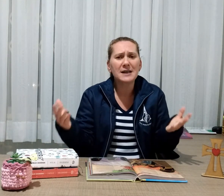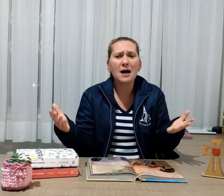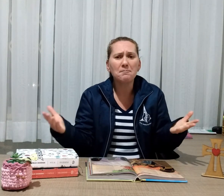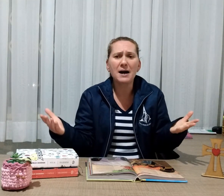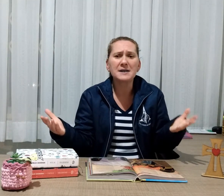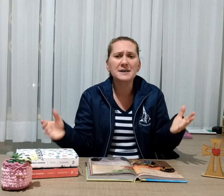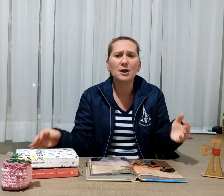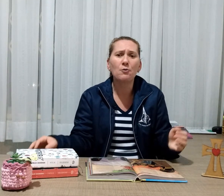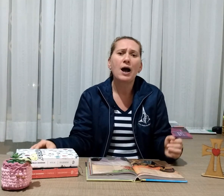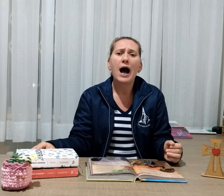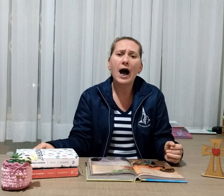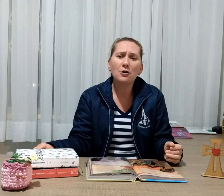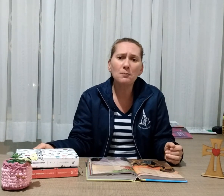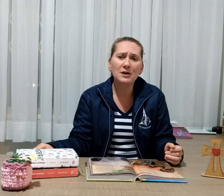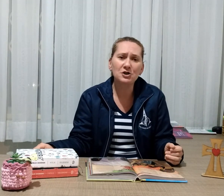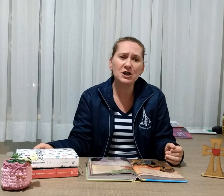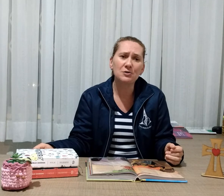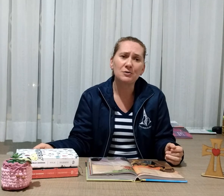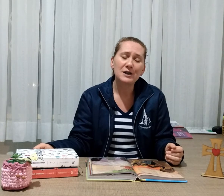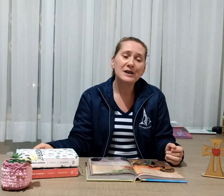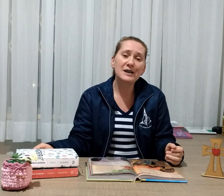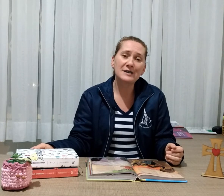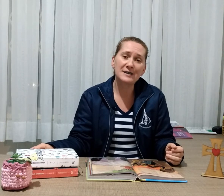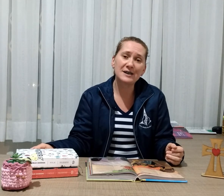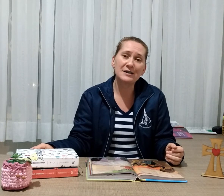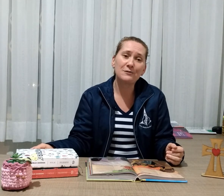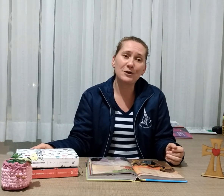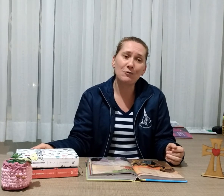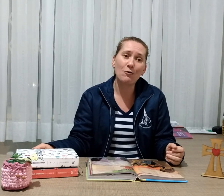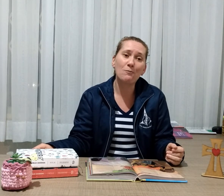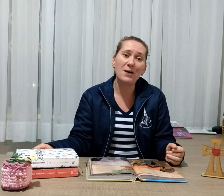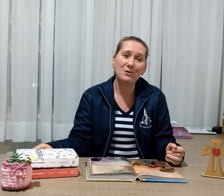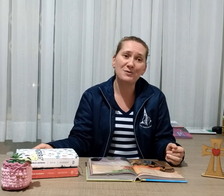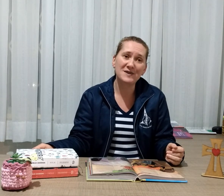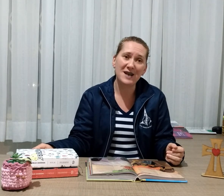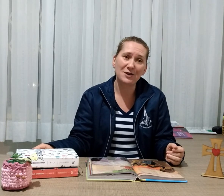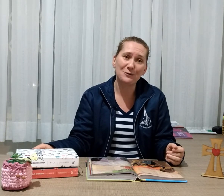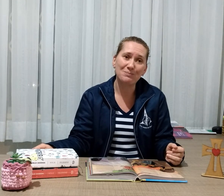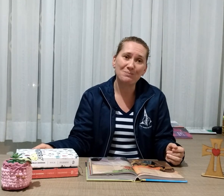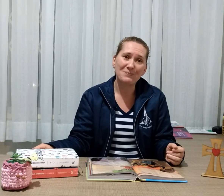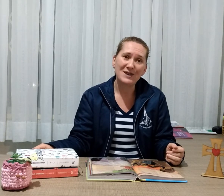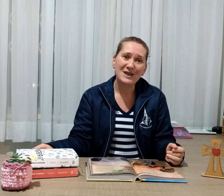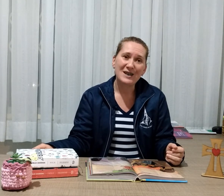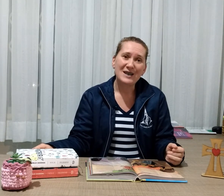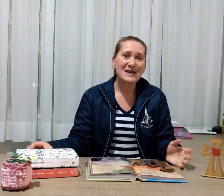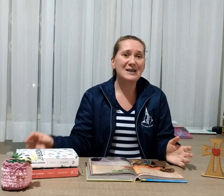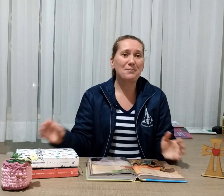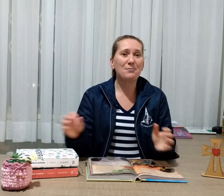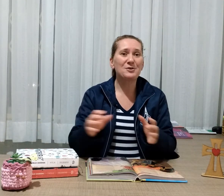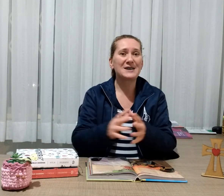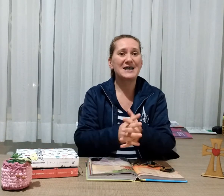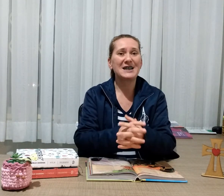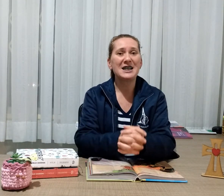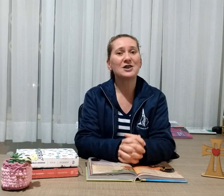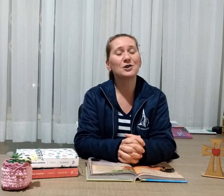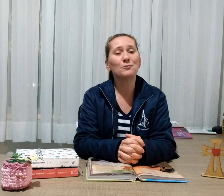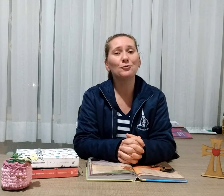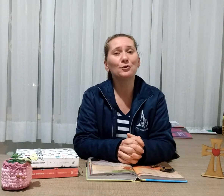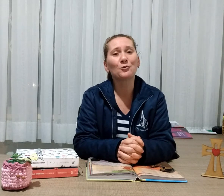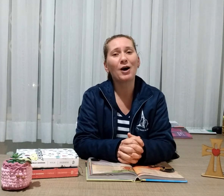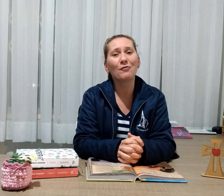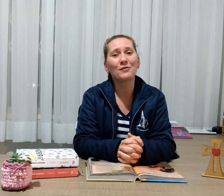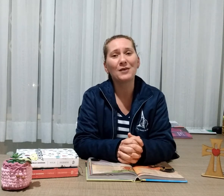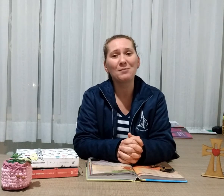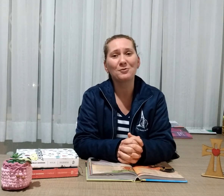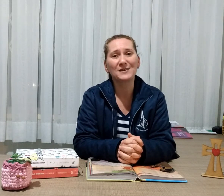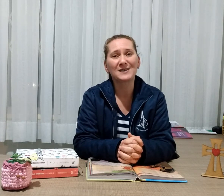não está mais tão arrumadinho e assim ficou bagunçado. E sabemos que neste